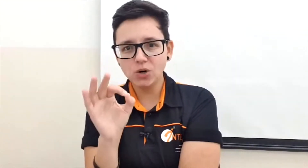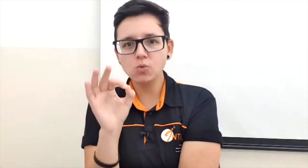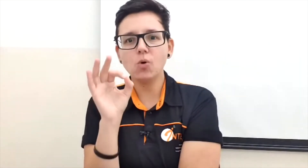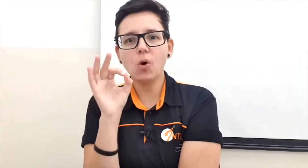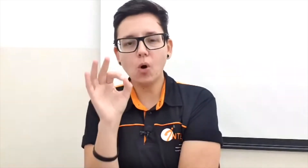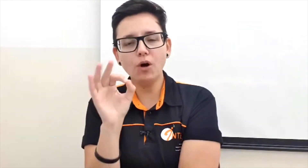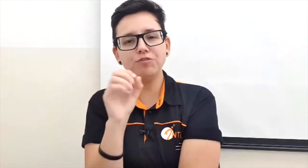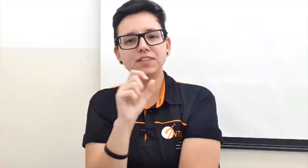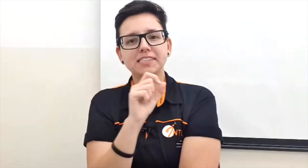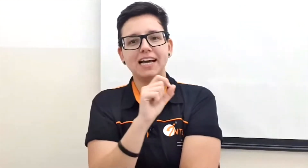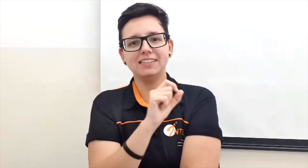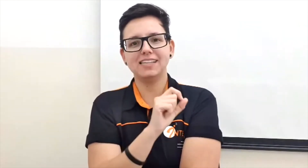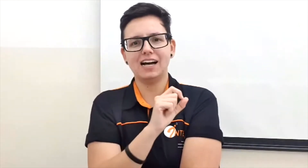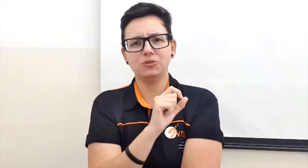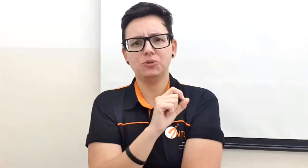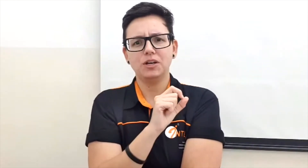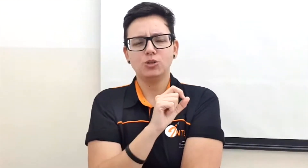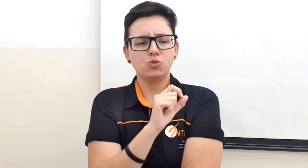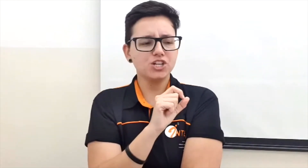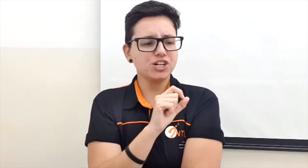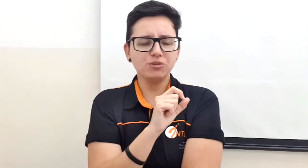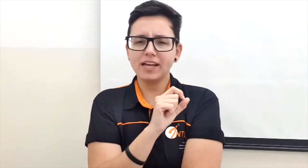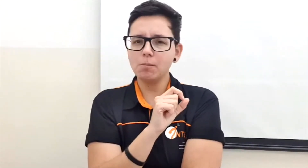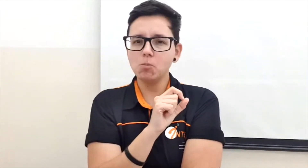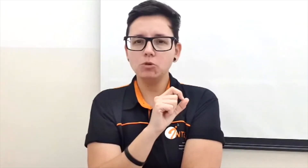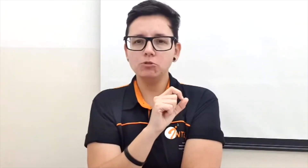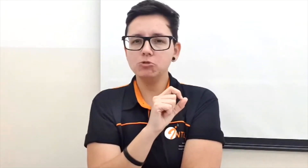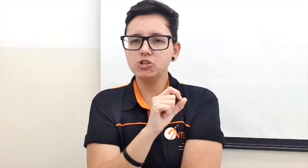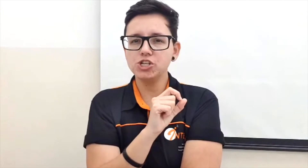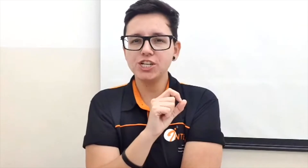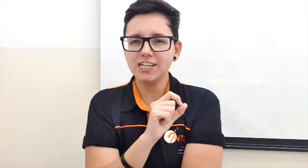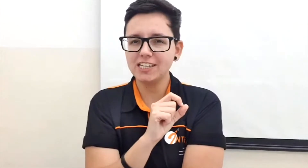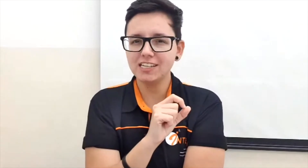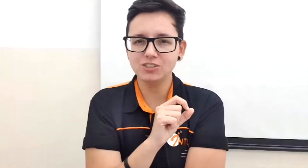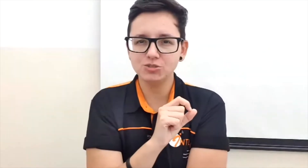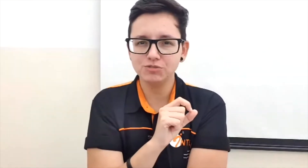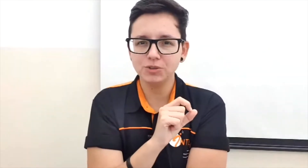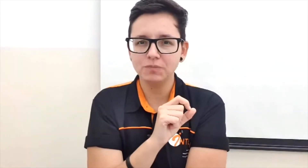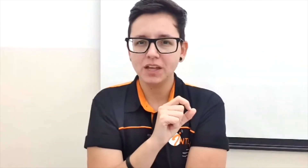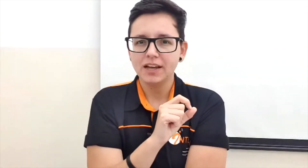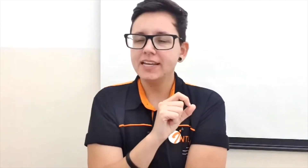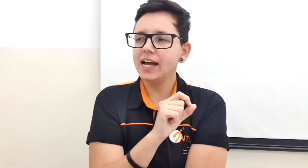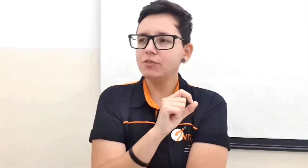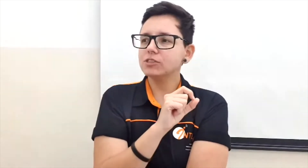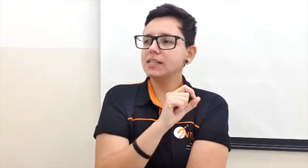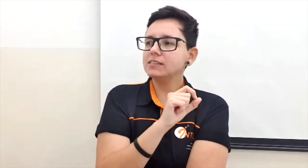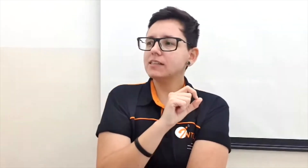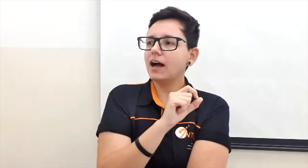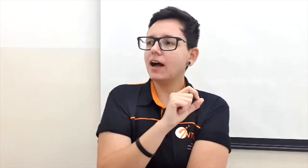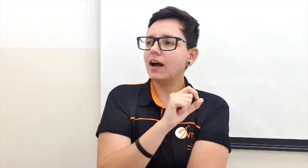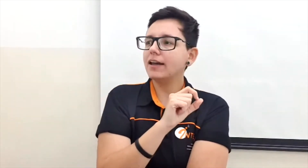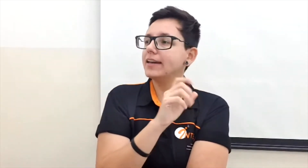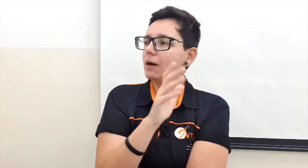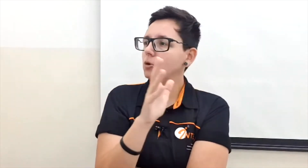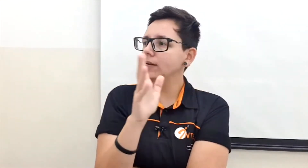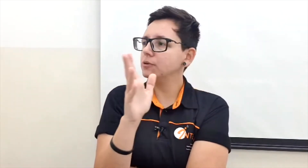não oficializado. Tô achando que é muito chique isso, viu? E aí, você está namorando